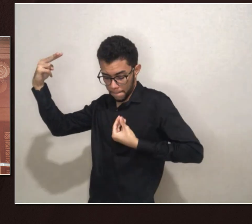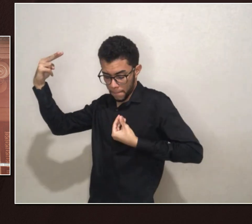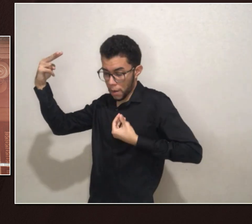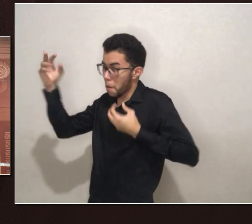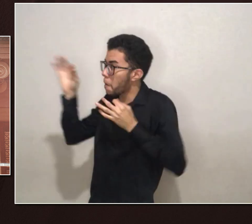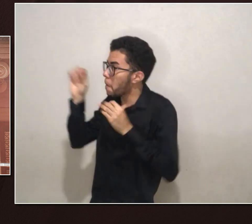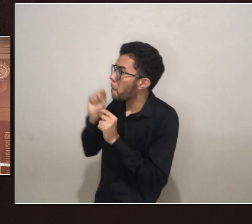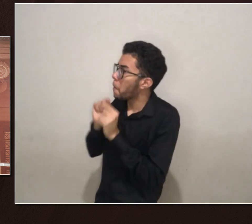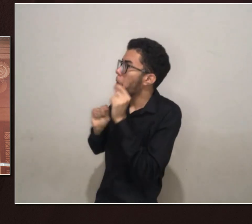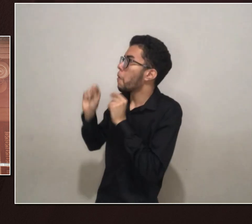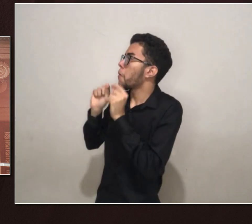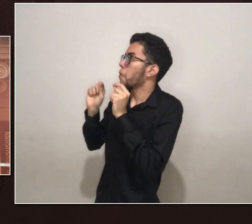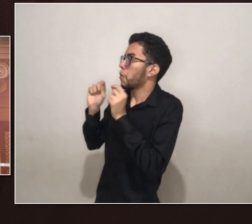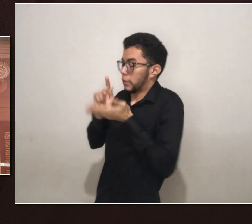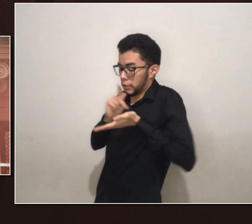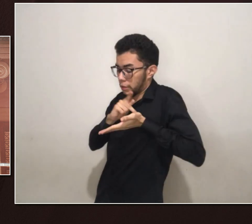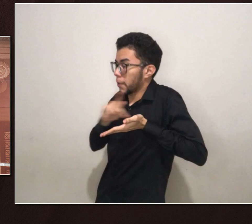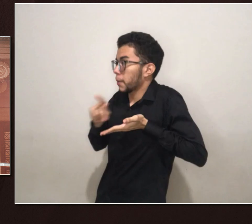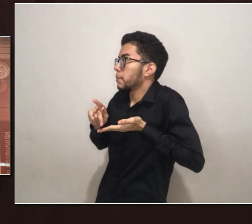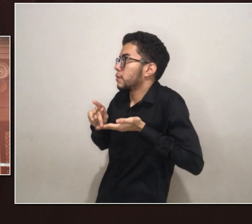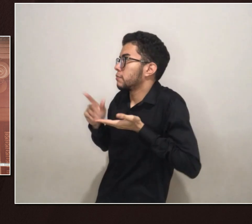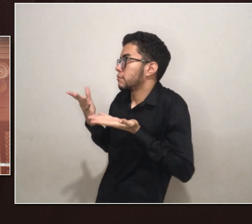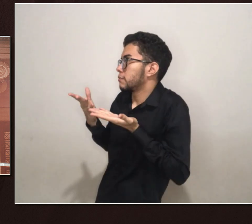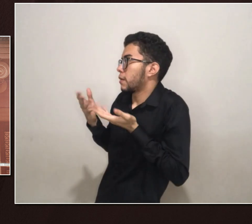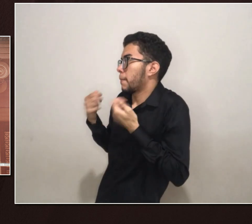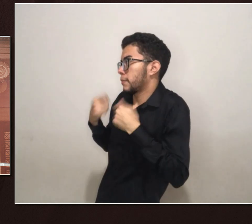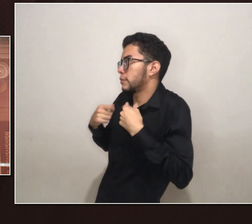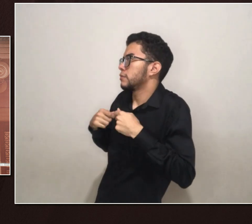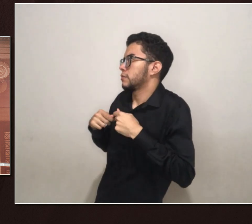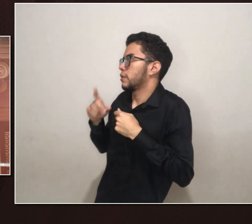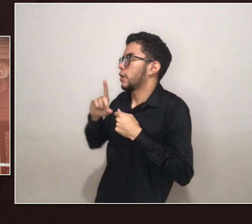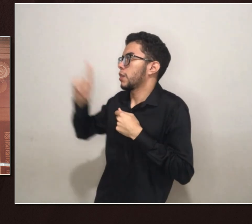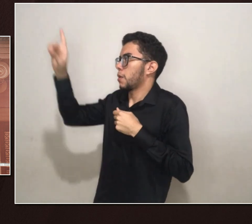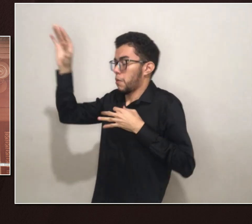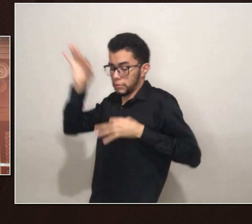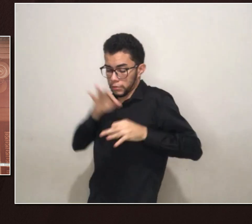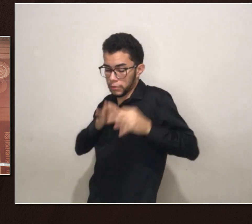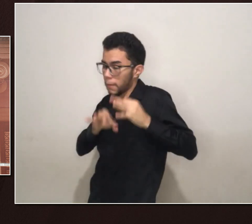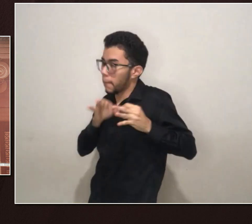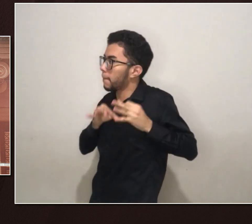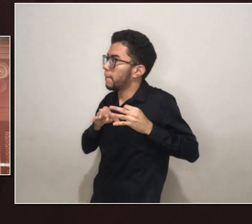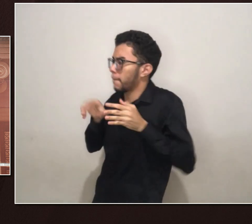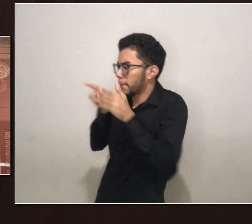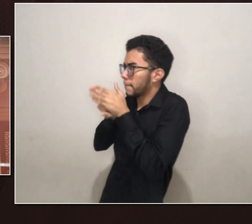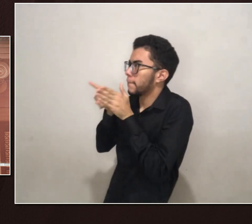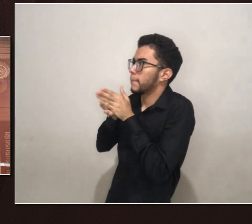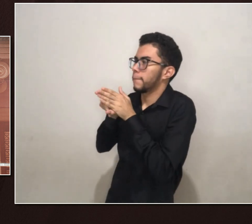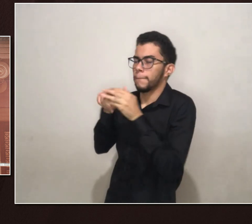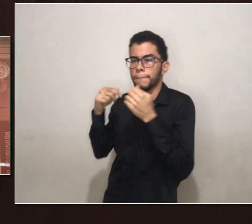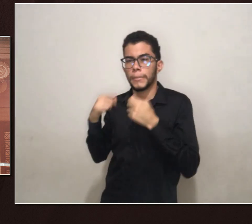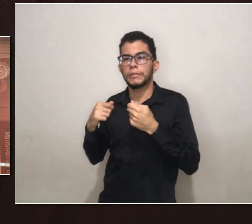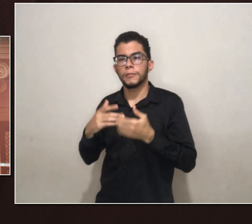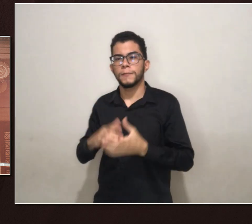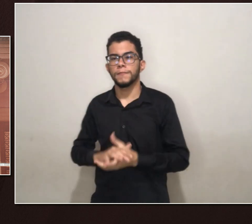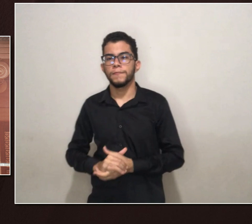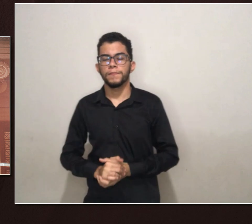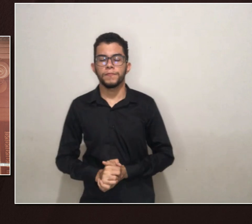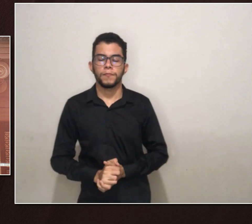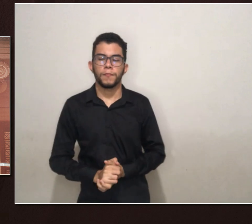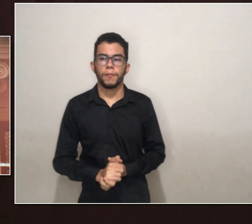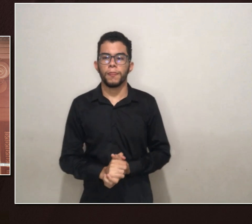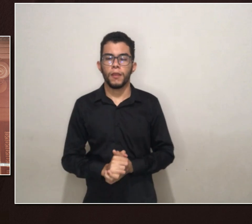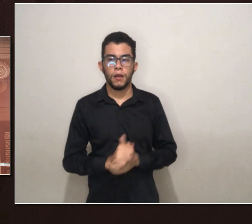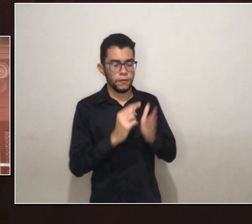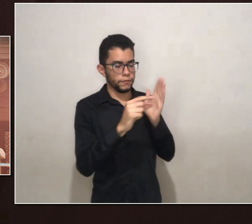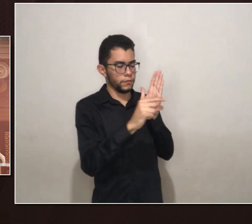direita as sete estrelas, tá? Eu vou explicar aqui, né, versículo 19. Escreve, pois, as coisas